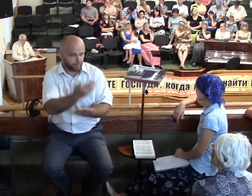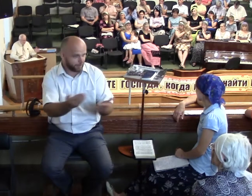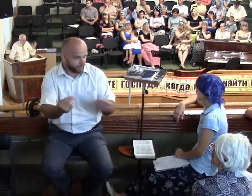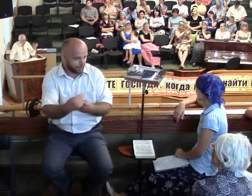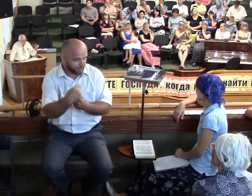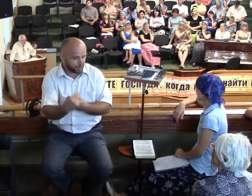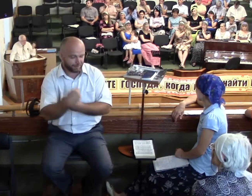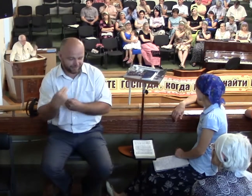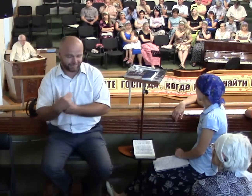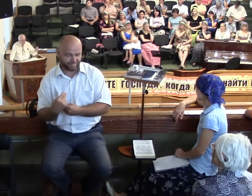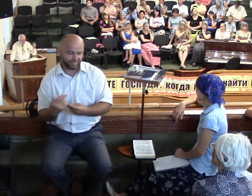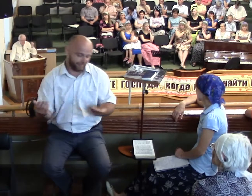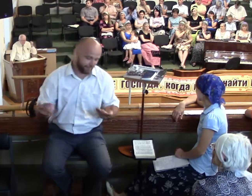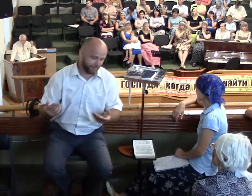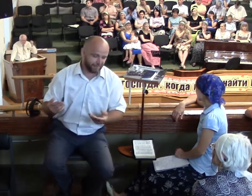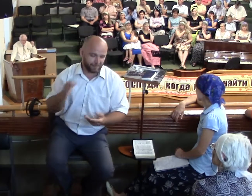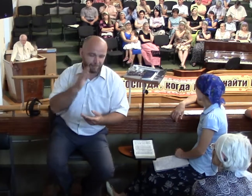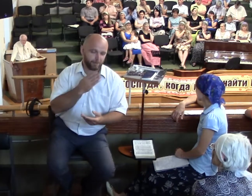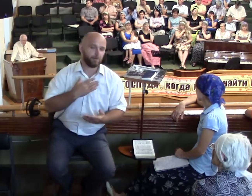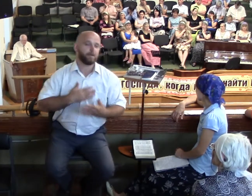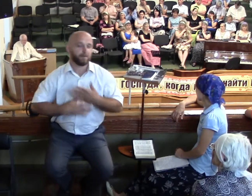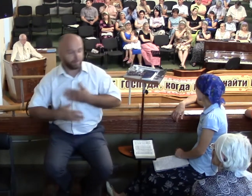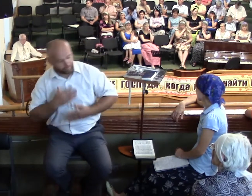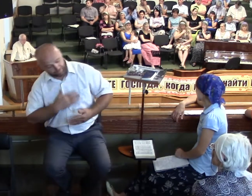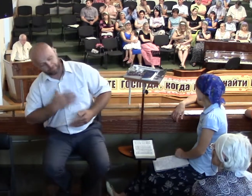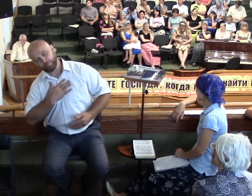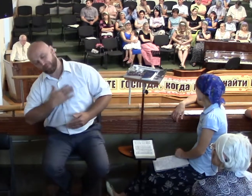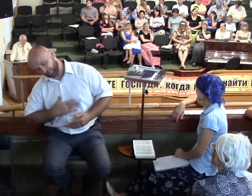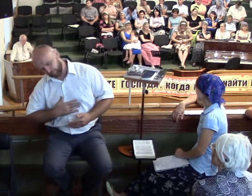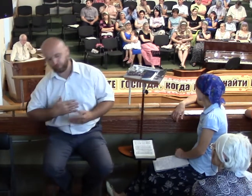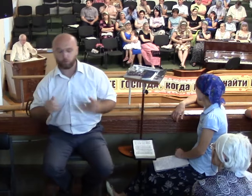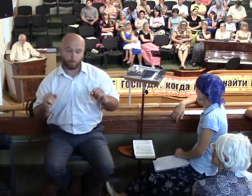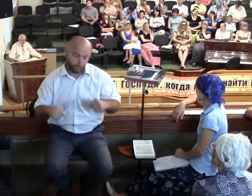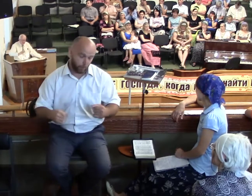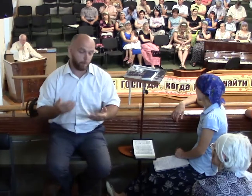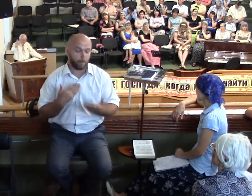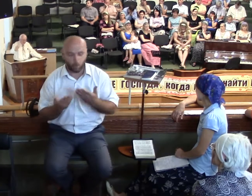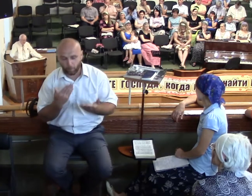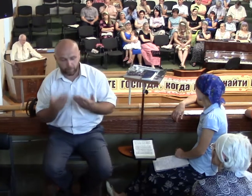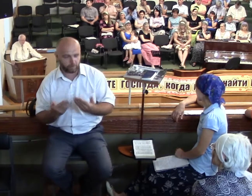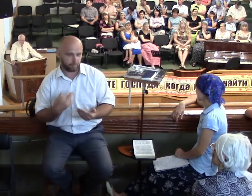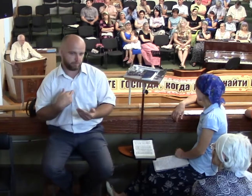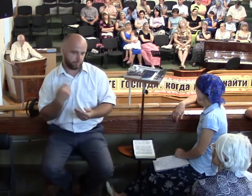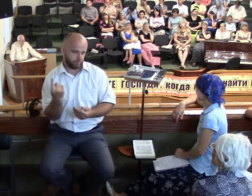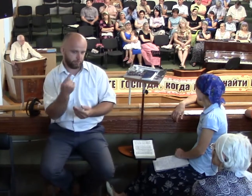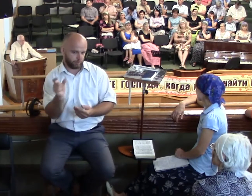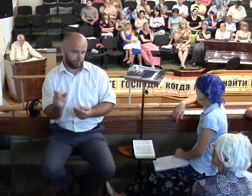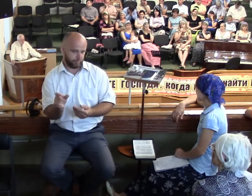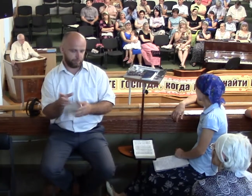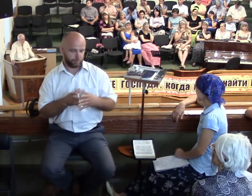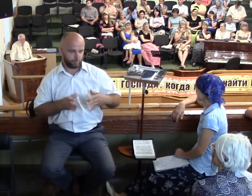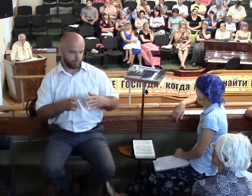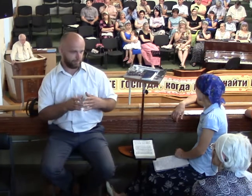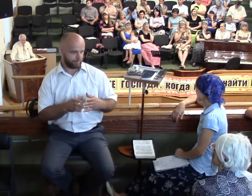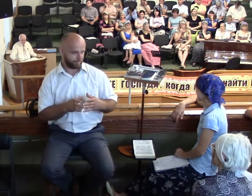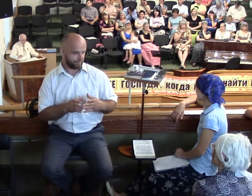вылез. Ты должен тут стоять, ты должен сопротивляться этому, ты должен проводить усилия уйти. Если Павел